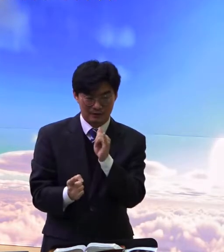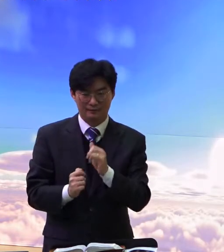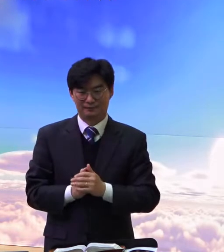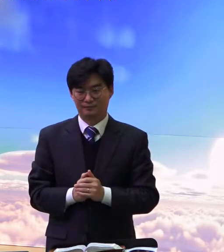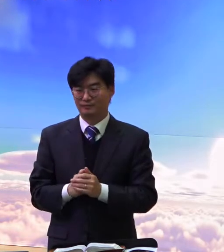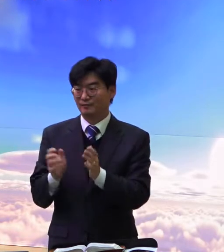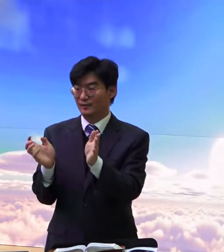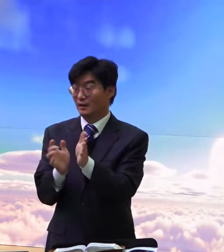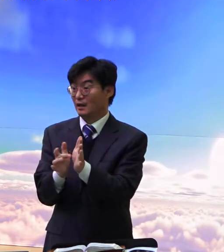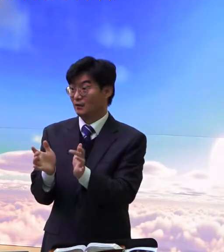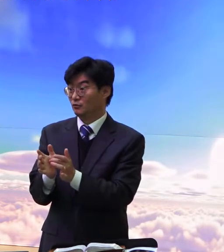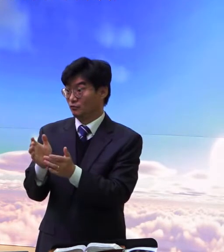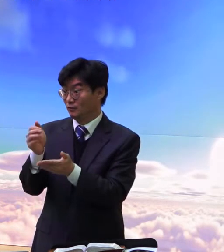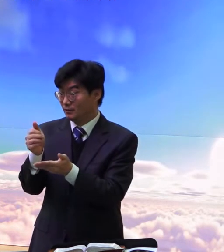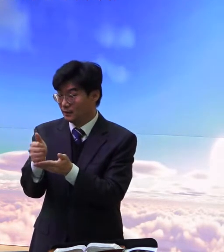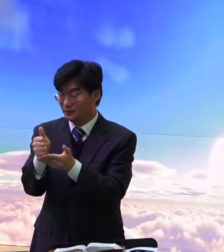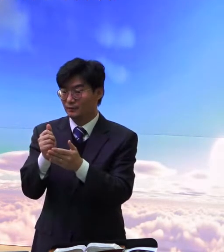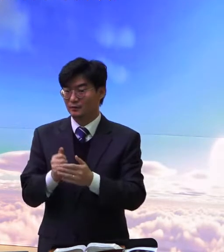예수님이